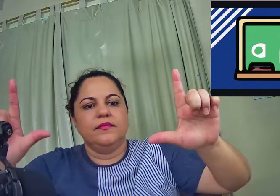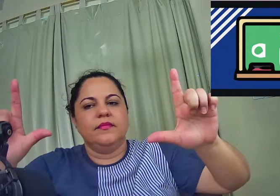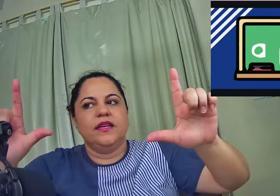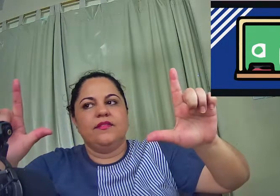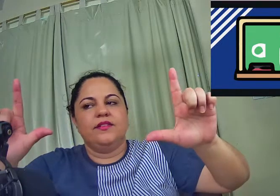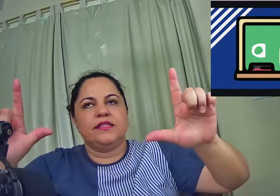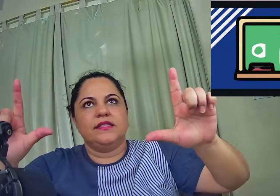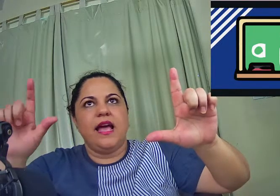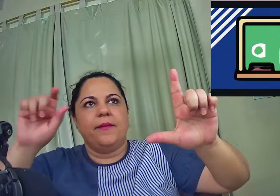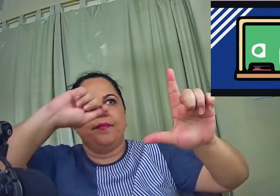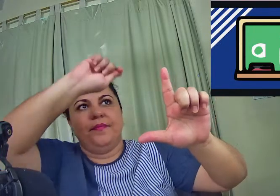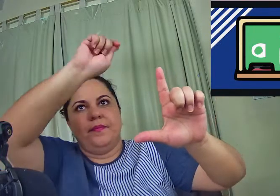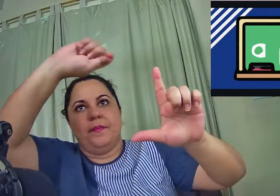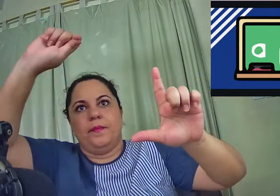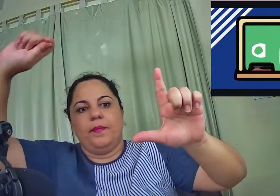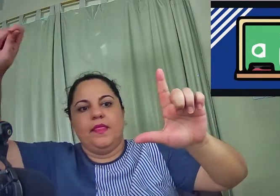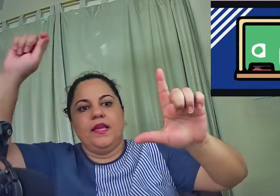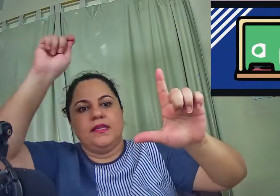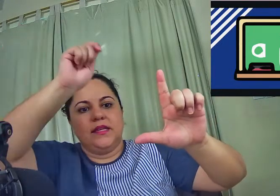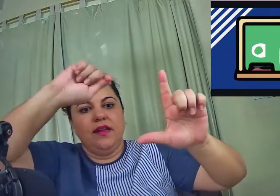e afixar. E escrever.